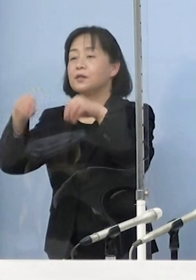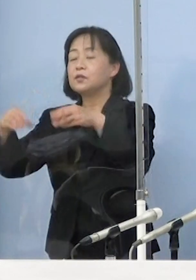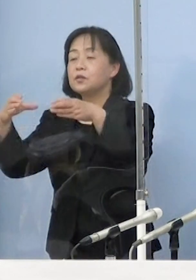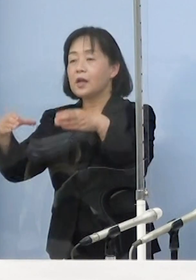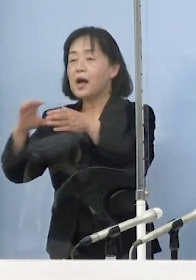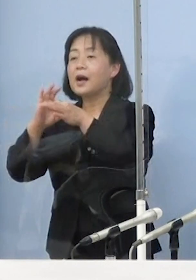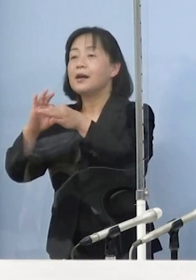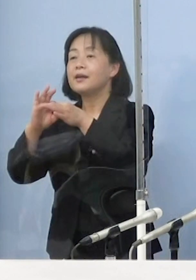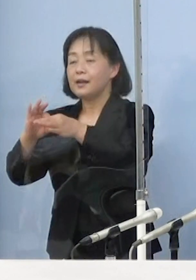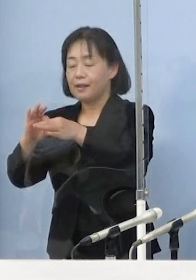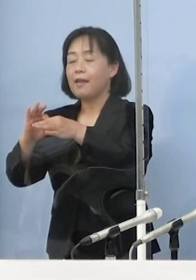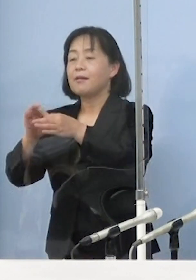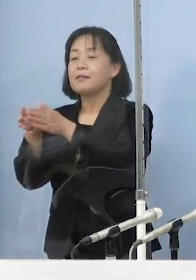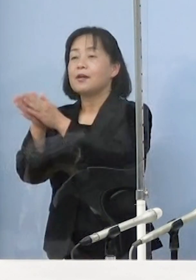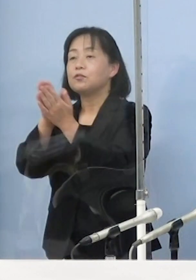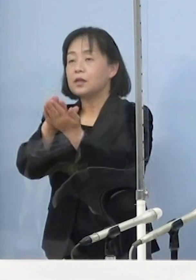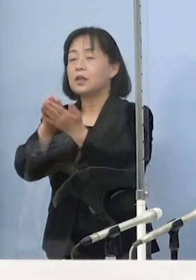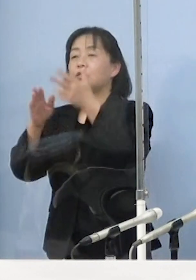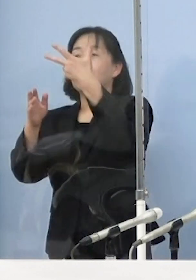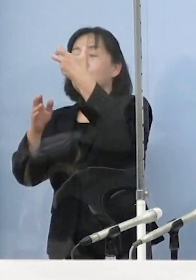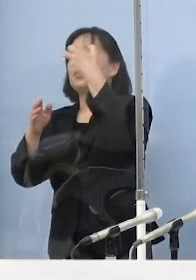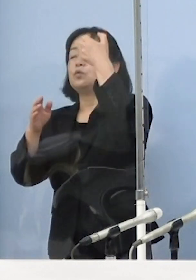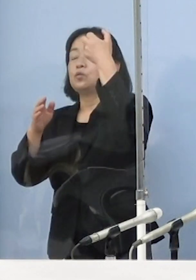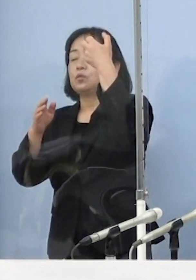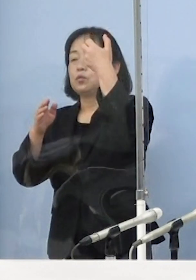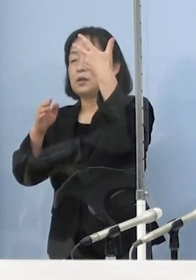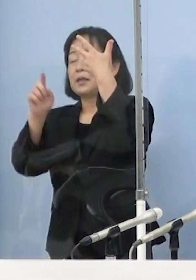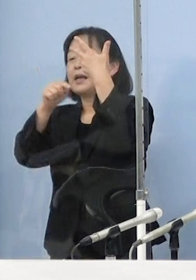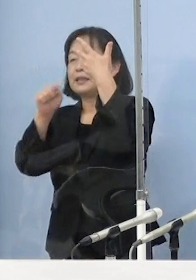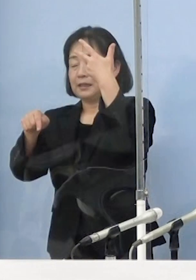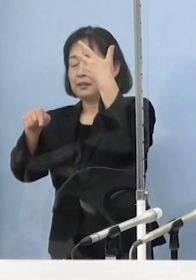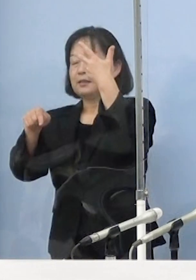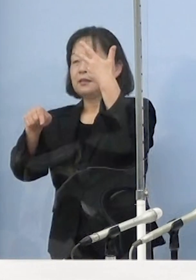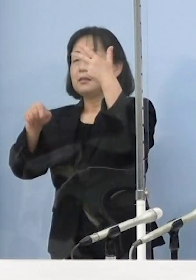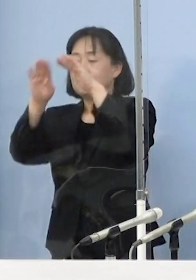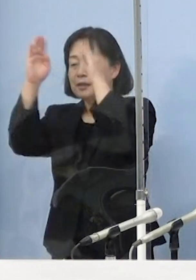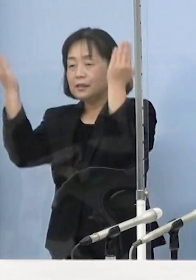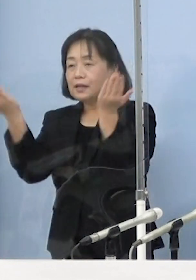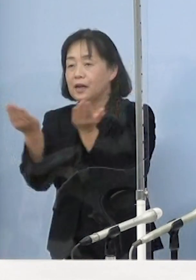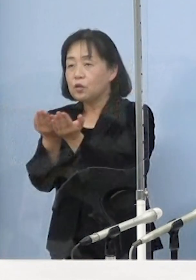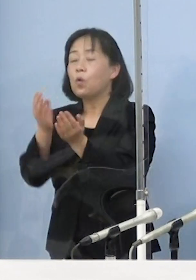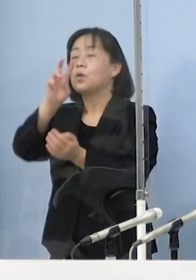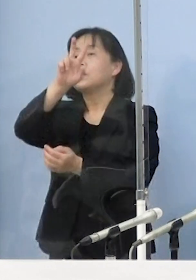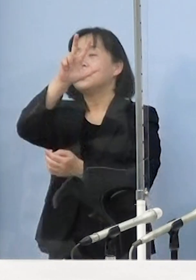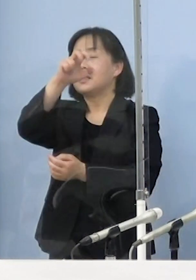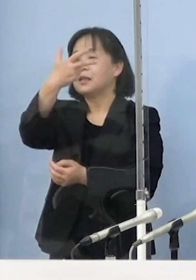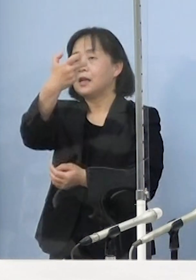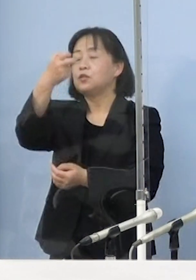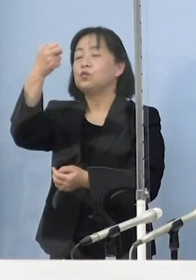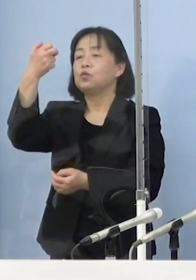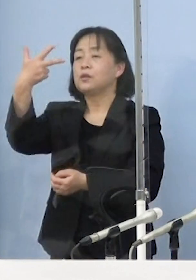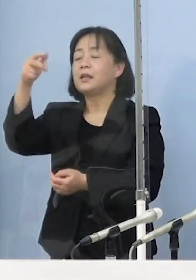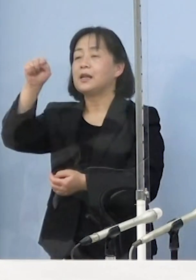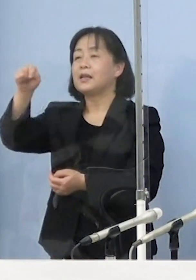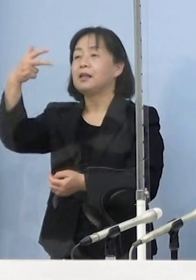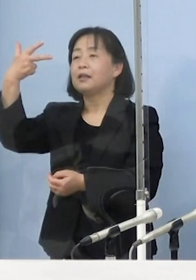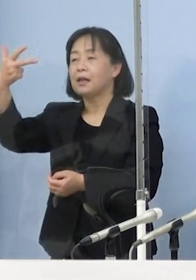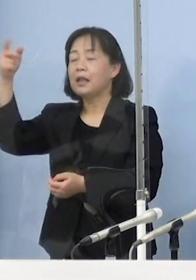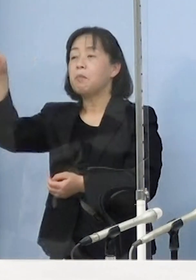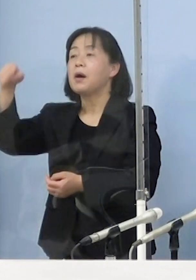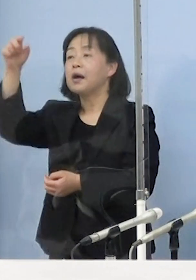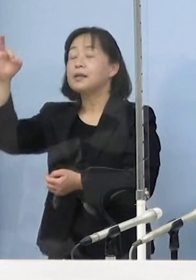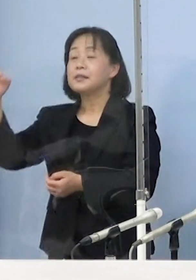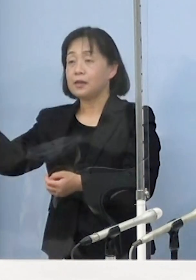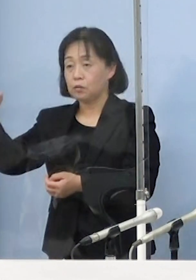全体に占める割合は 77.0%。 つまりこうした高齢者の皆さん方が